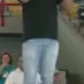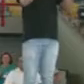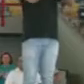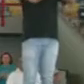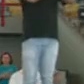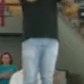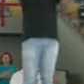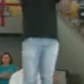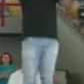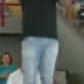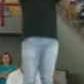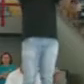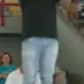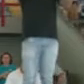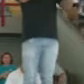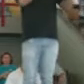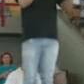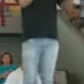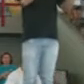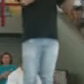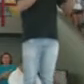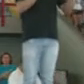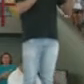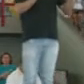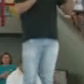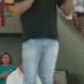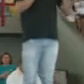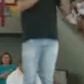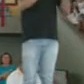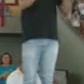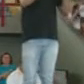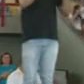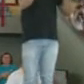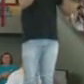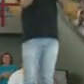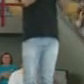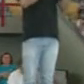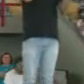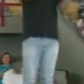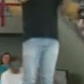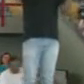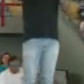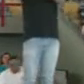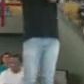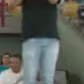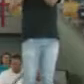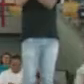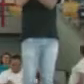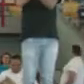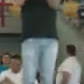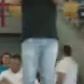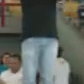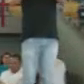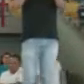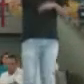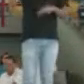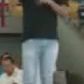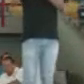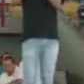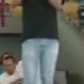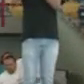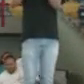matérias juntas, compondo ciências da natureza, por exemplo, elas ainda não têm o peso que a redação tem, tá certo? Então a redação hoje